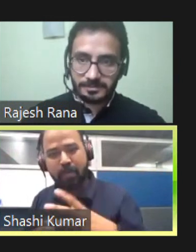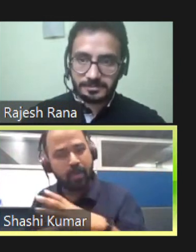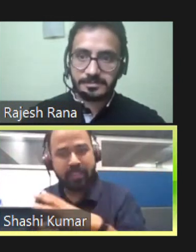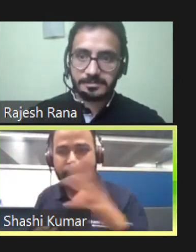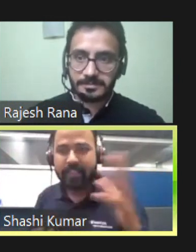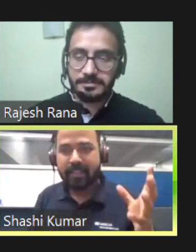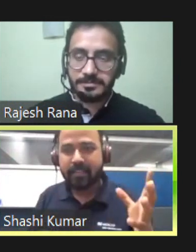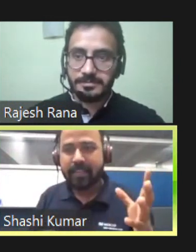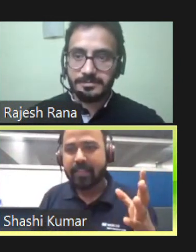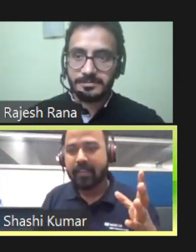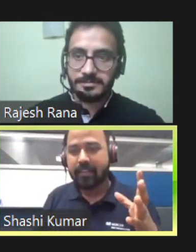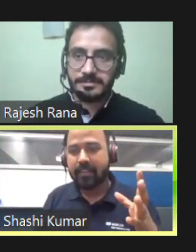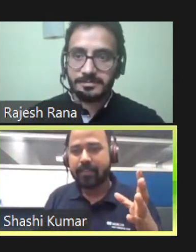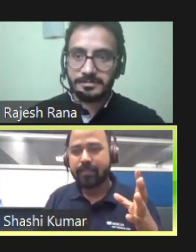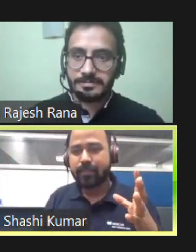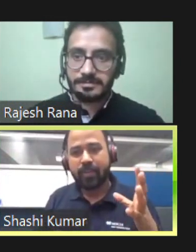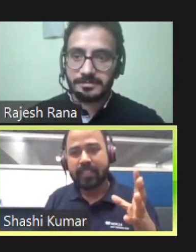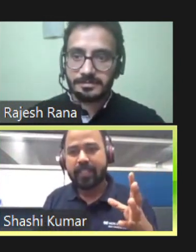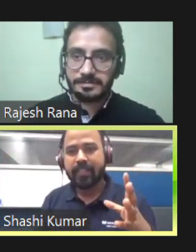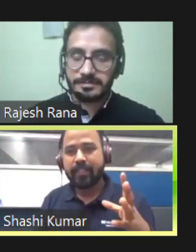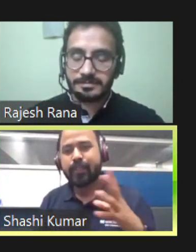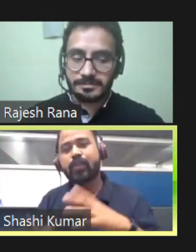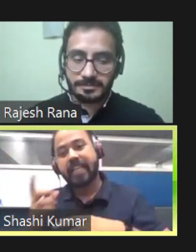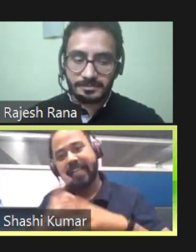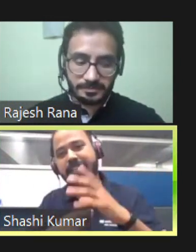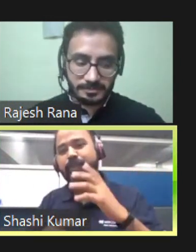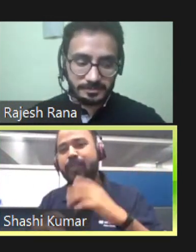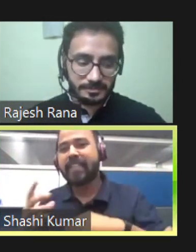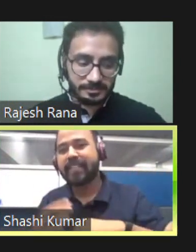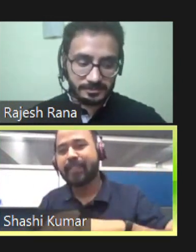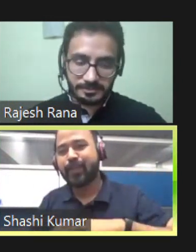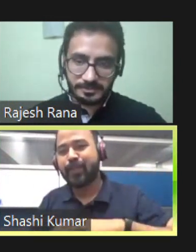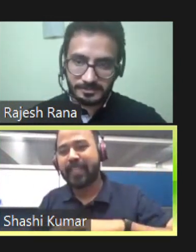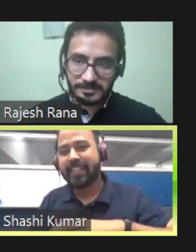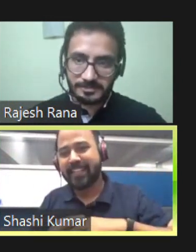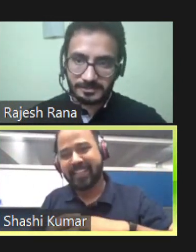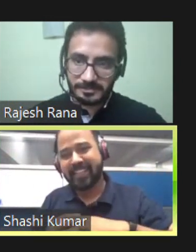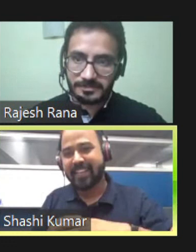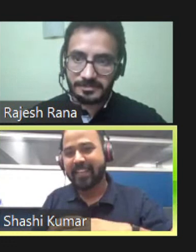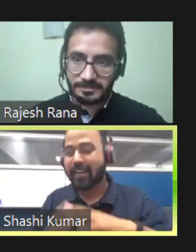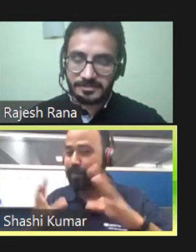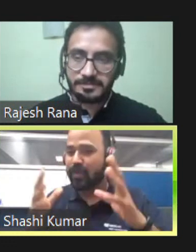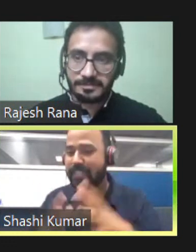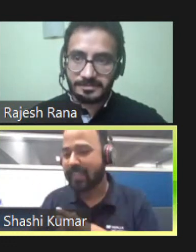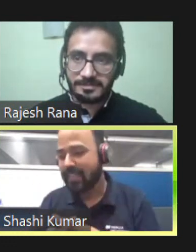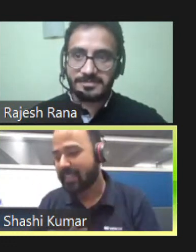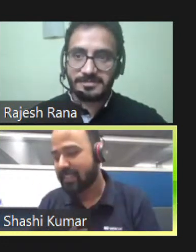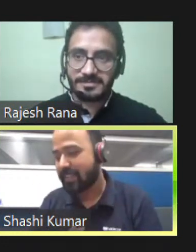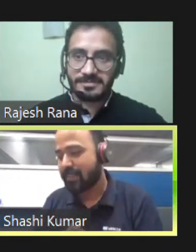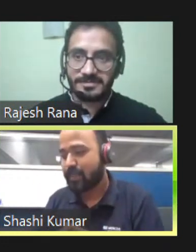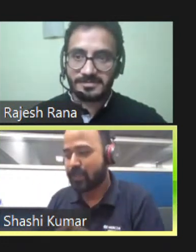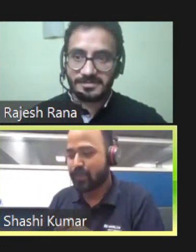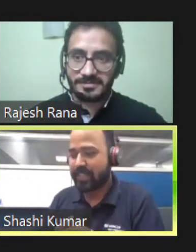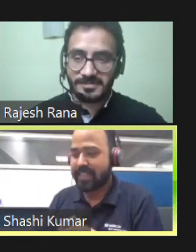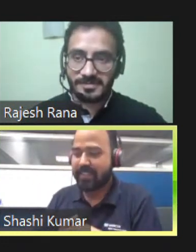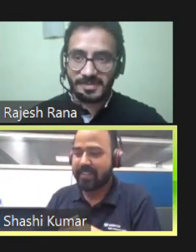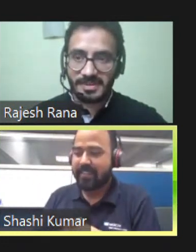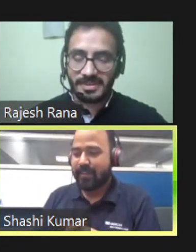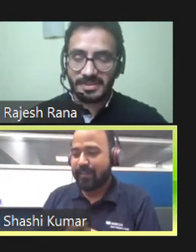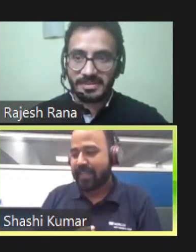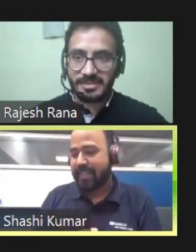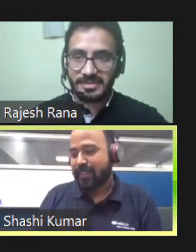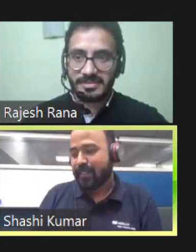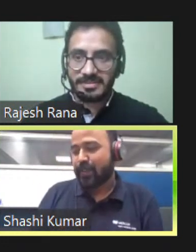आप देखो, बहुत ही अच्छे इंटरेस्टिंग सॉन्ग्स हैं जिसको साइन लैंग्वेज में कैसे उन्होंने गाना गाया है। आपको अच्छा लगेगा, जाके वीडियो जरूर